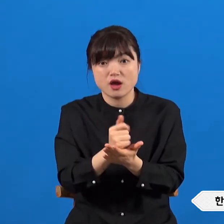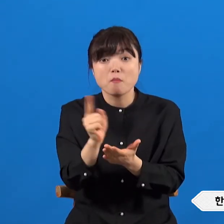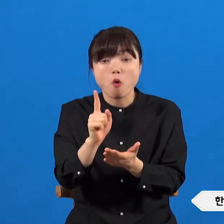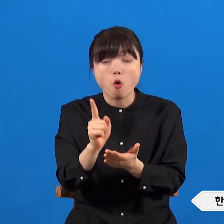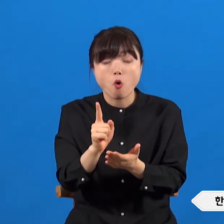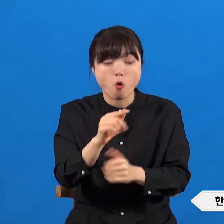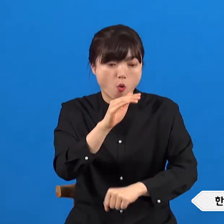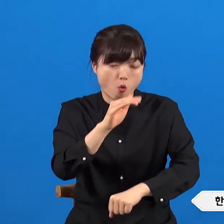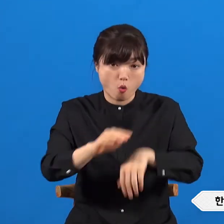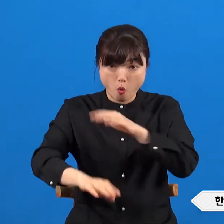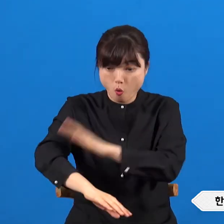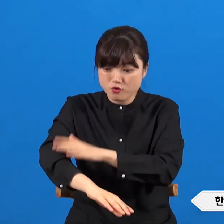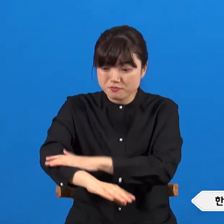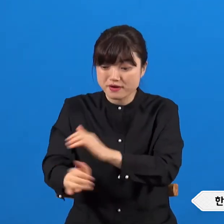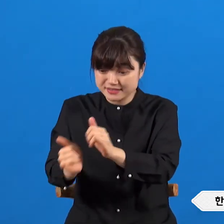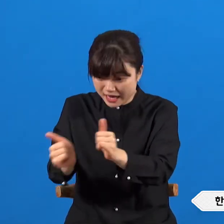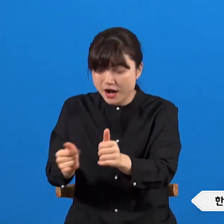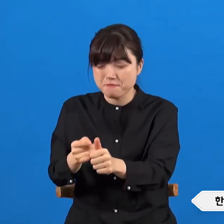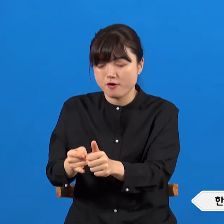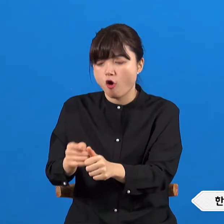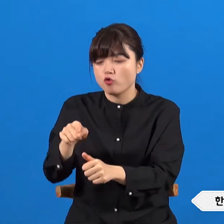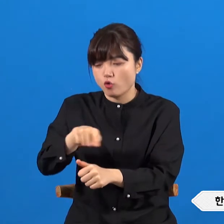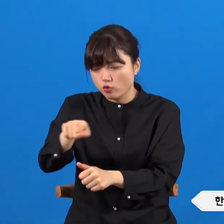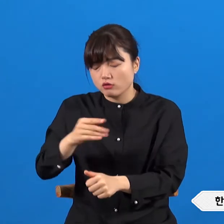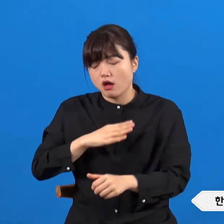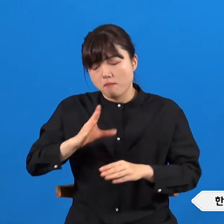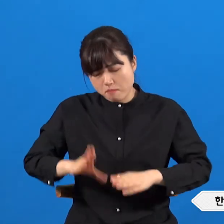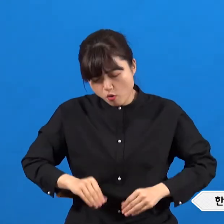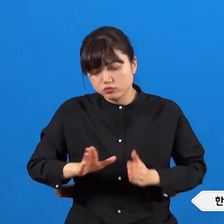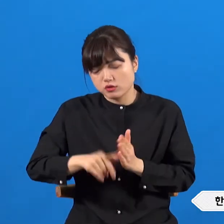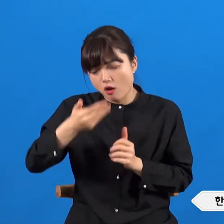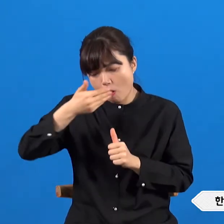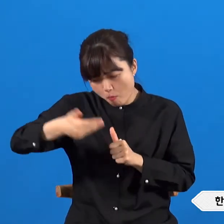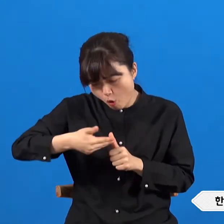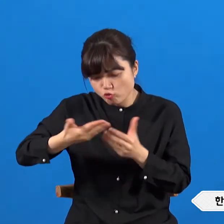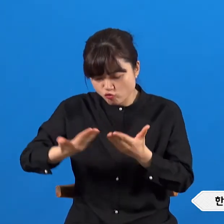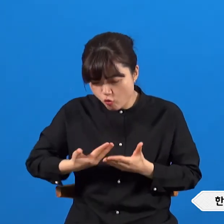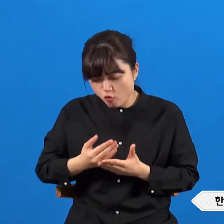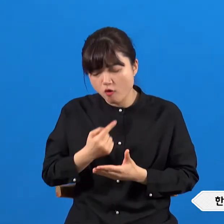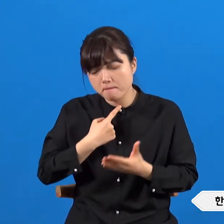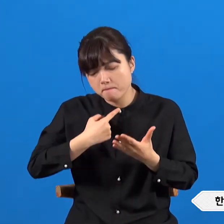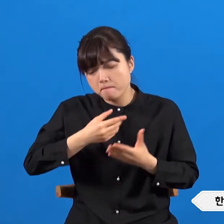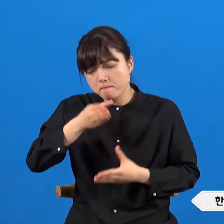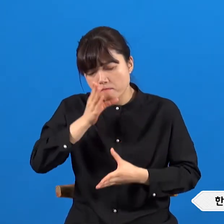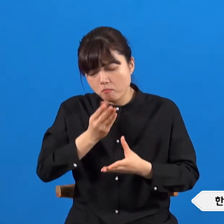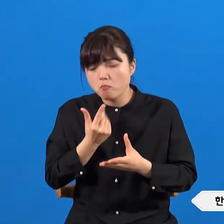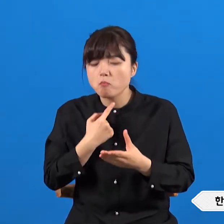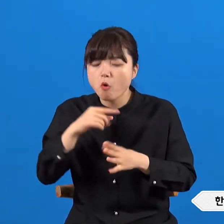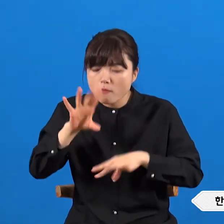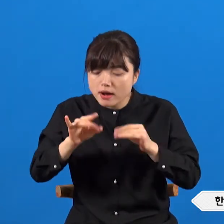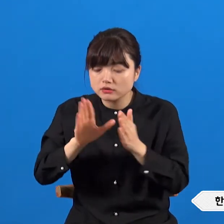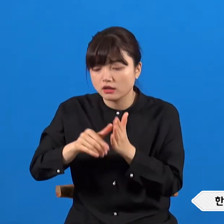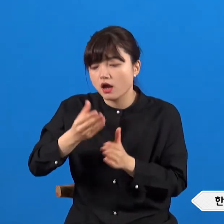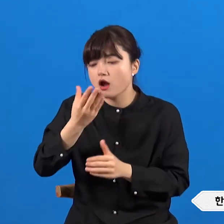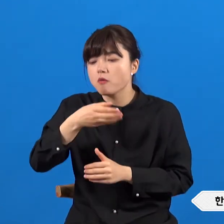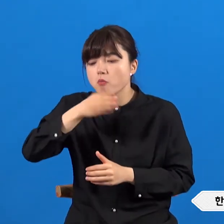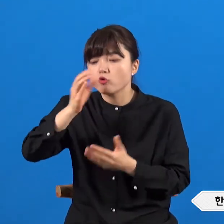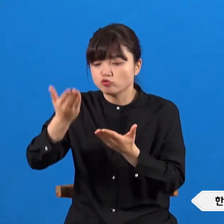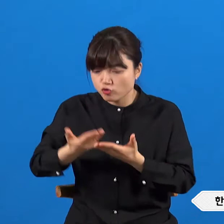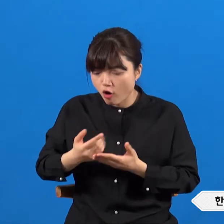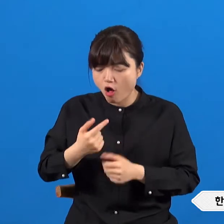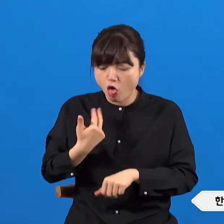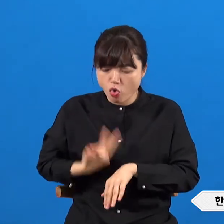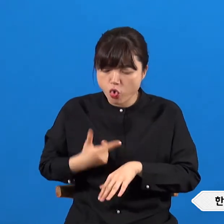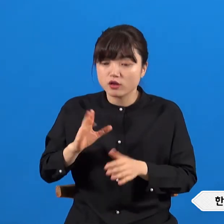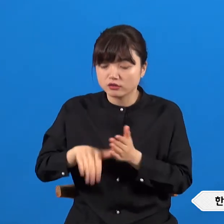주님께서 오른편에 있는 사람들에게 너희들은 내가 줄일 때 먹여주었고 마실 때 입혀주었고 헐벗을 때 입혀주었고